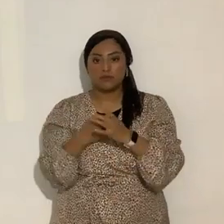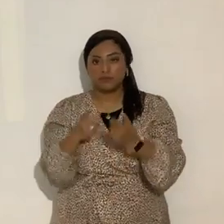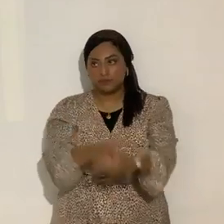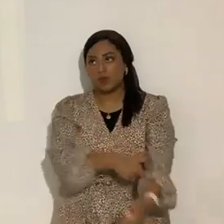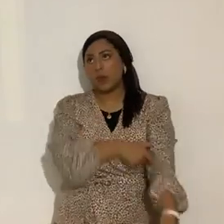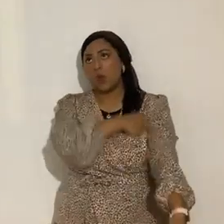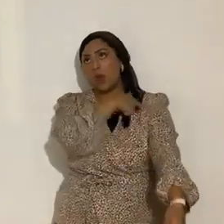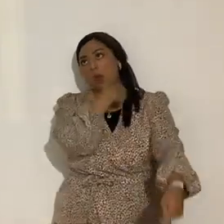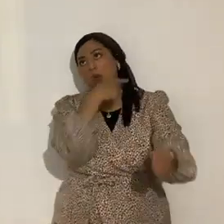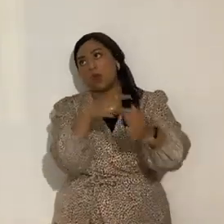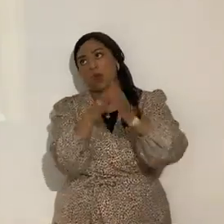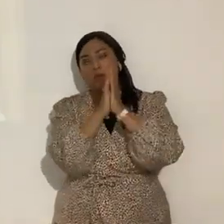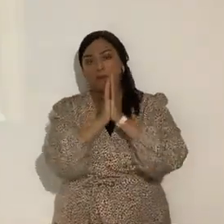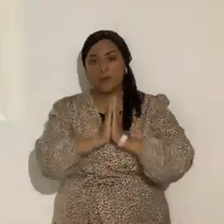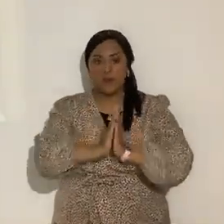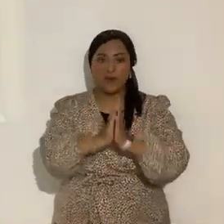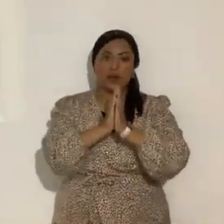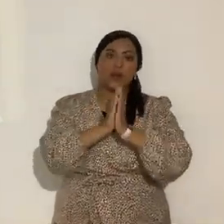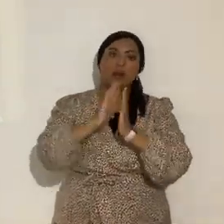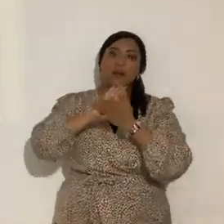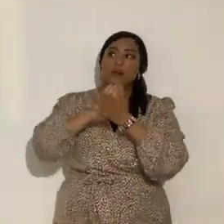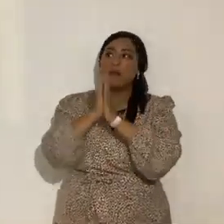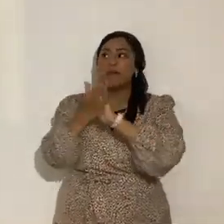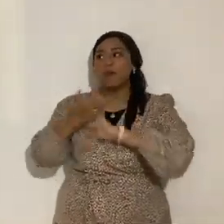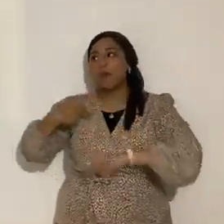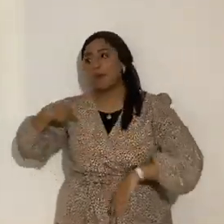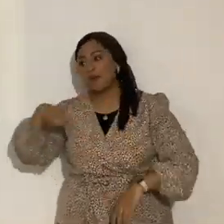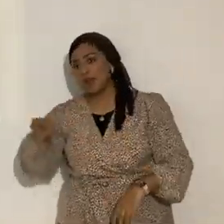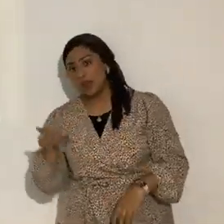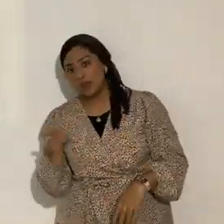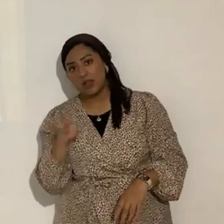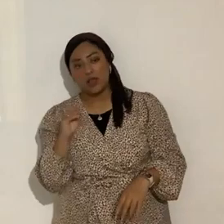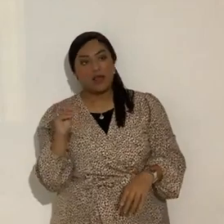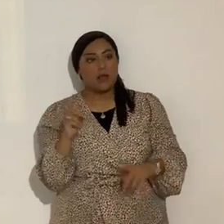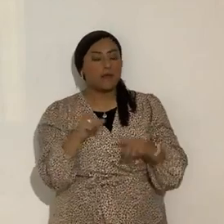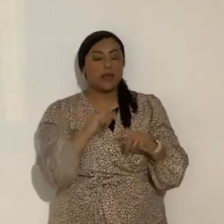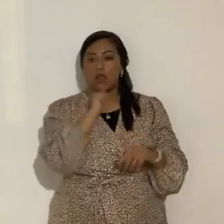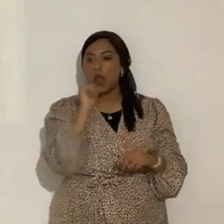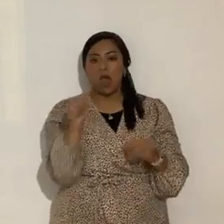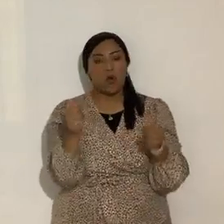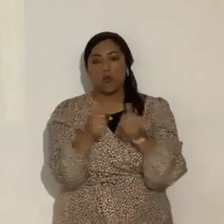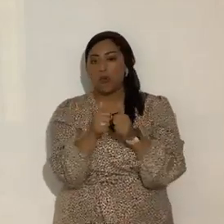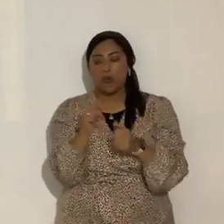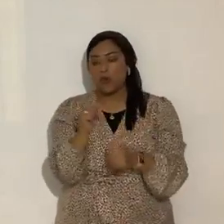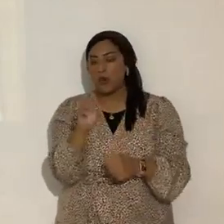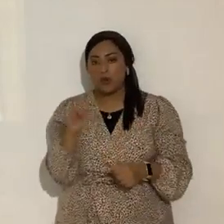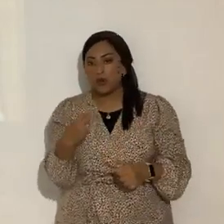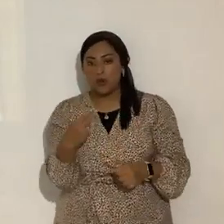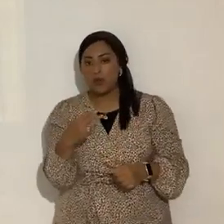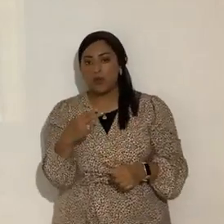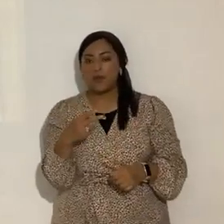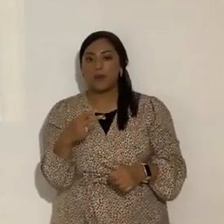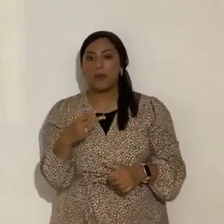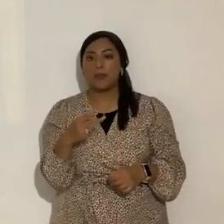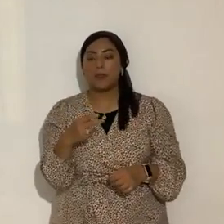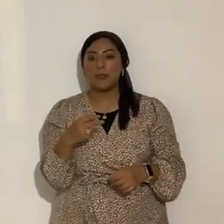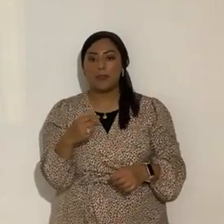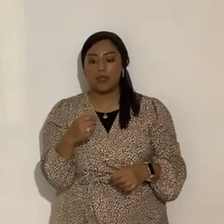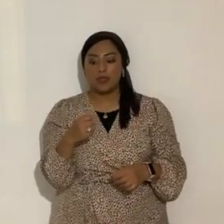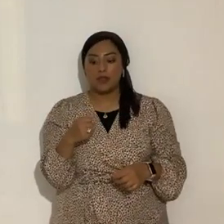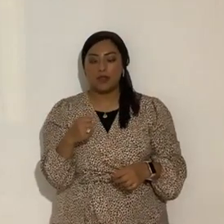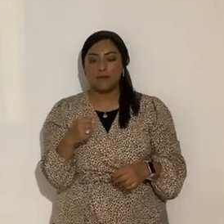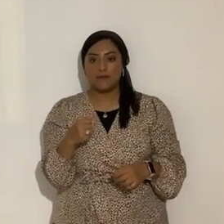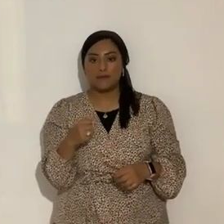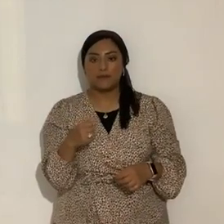oraciones muy largas, se vuelven religiosos, pero no en Torah, en mandamientos X o